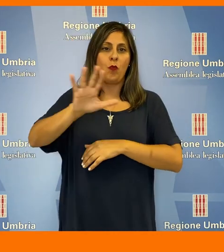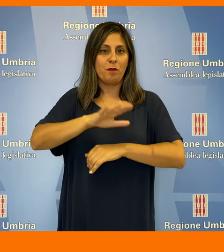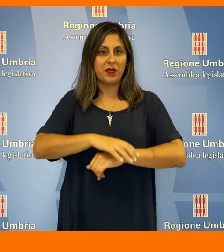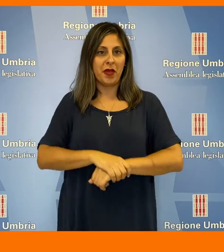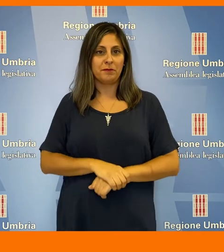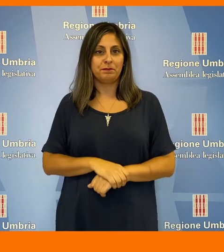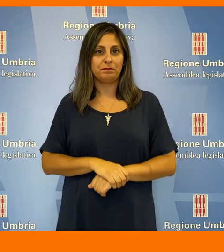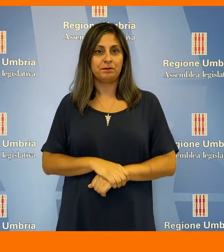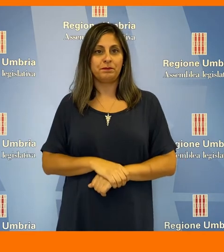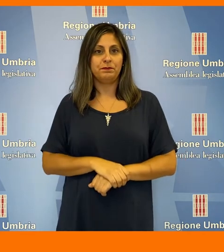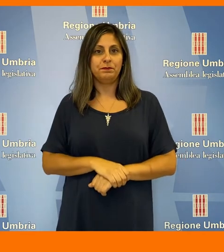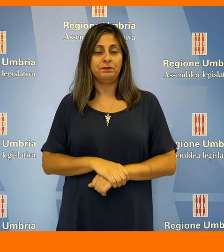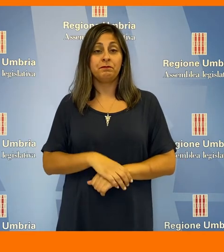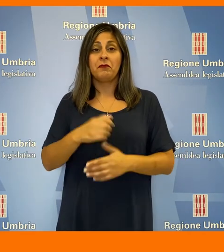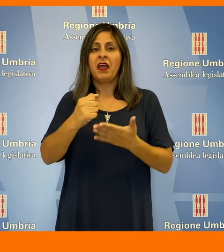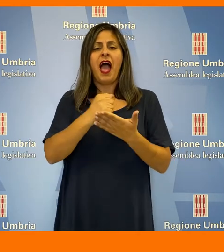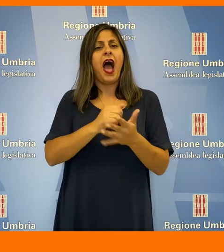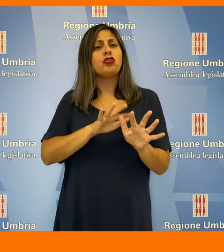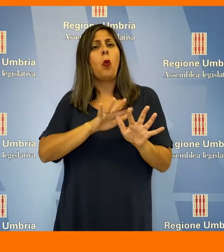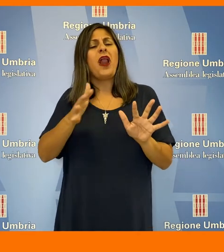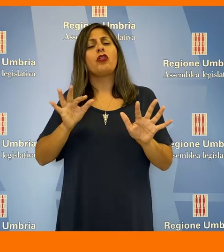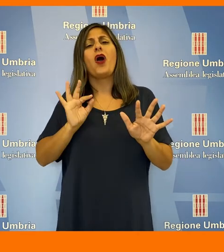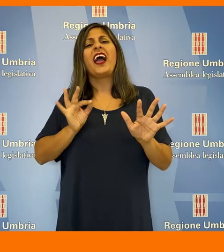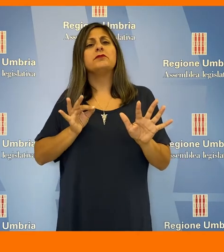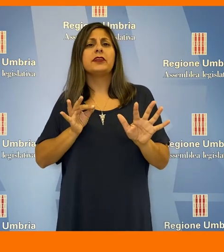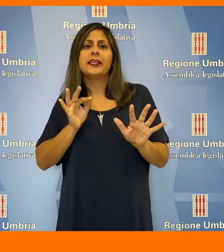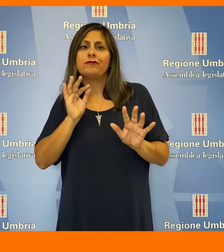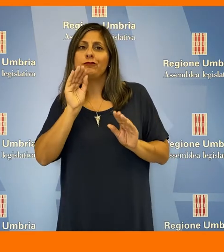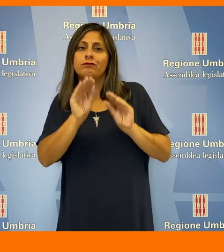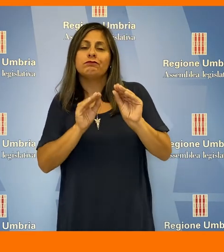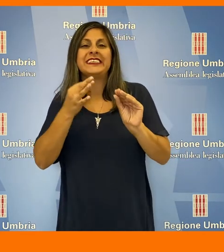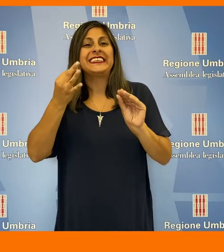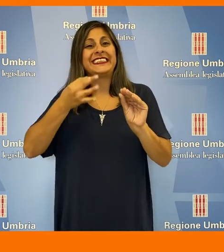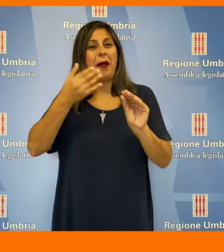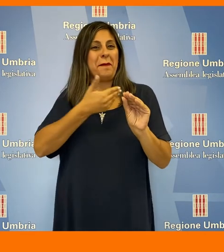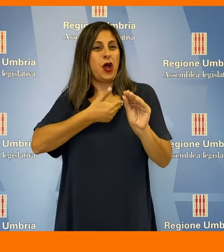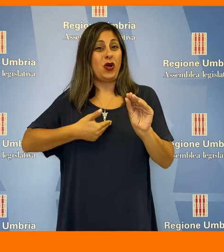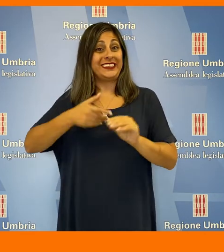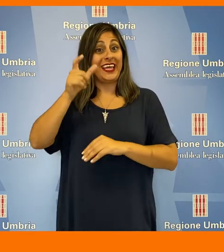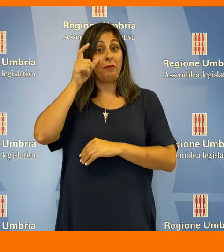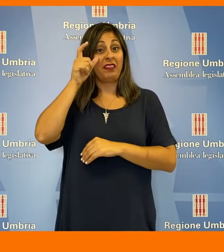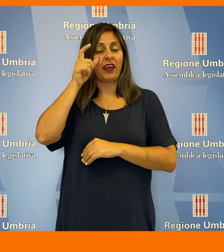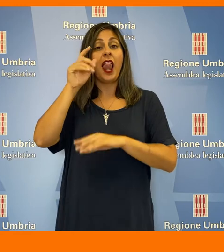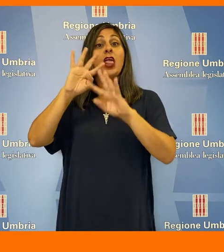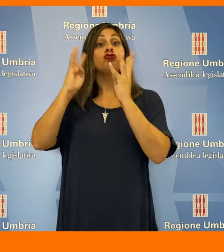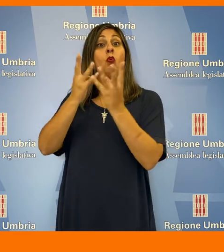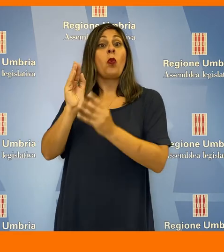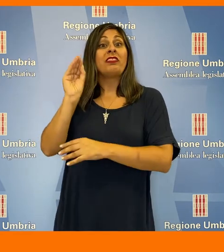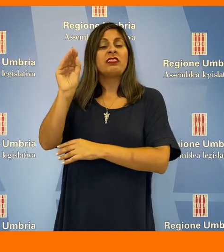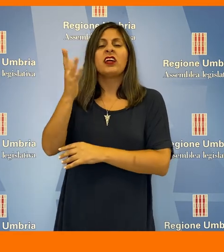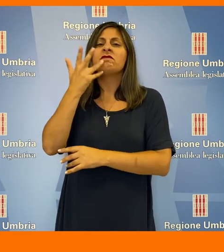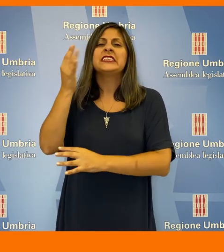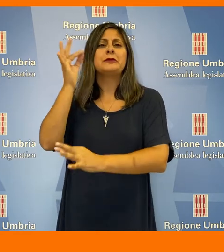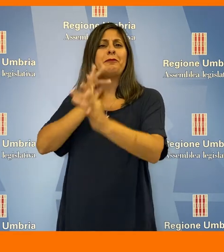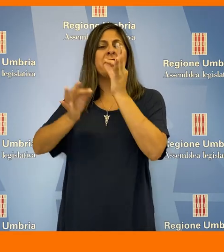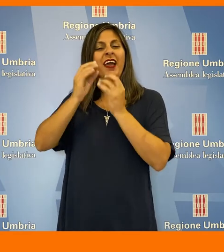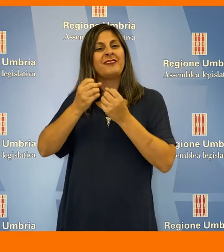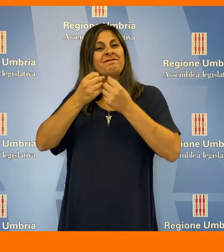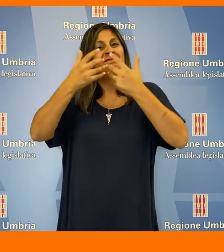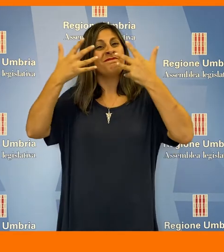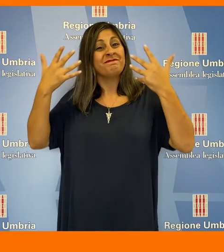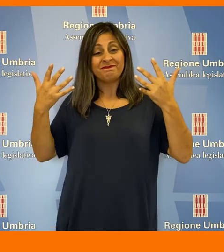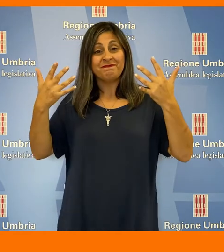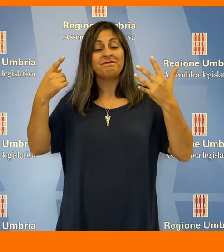manifestazioni culturali umbre. In un altro atto ispettivo, sempre il consigliere Bettarelli chiede alla Giunta